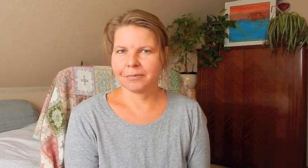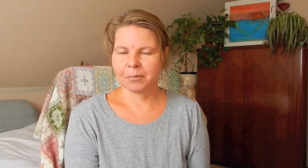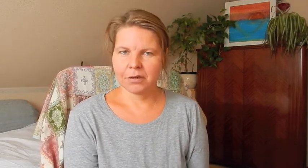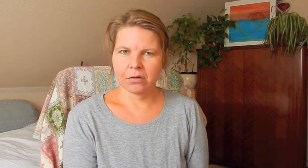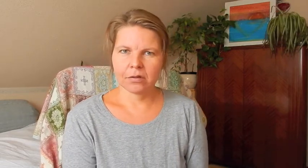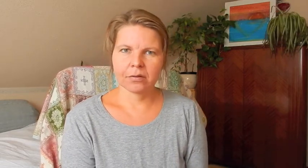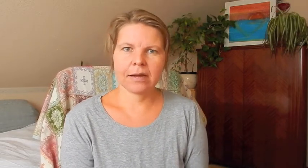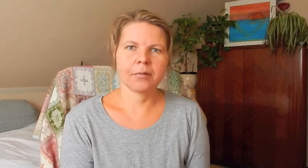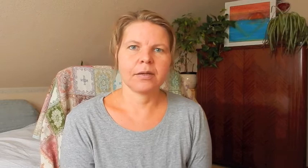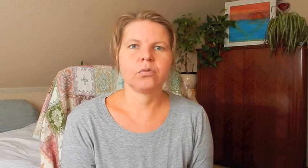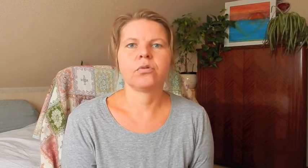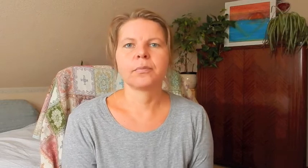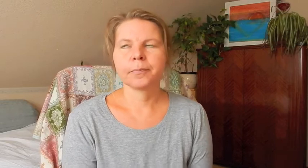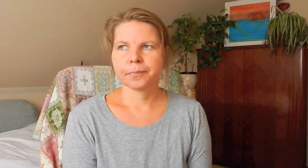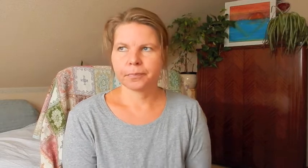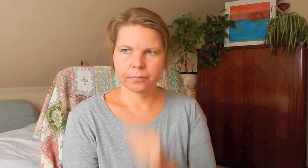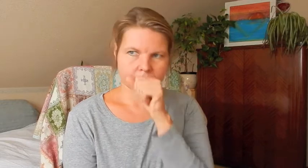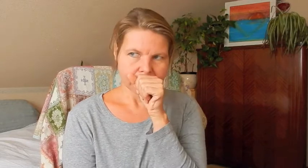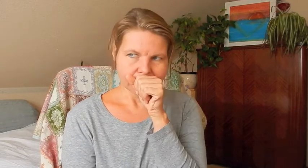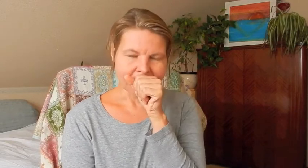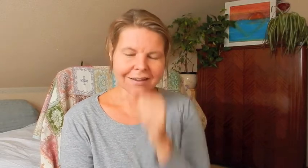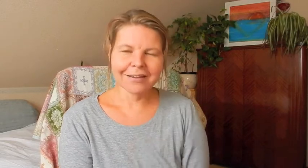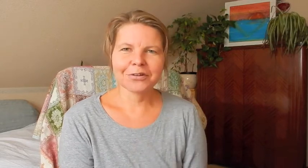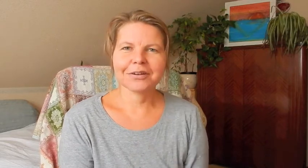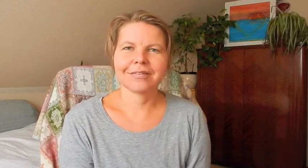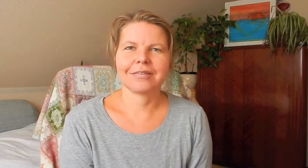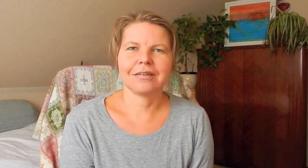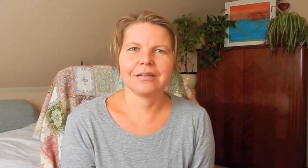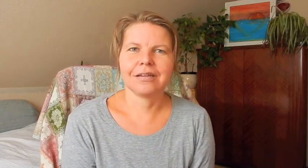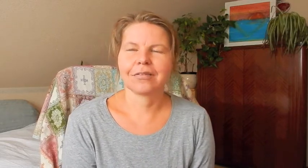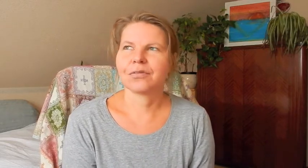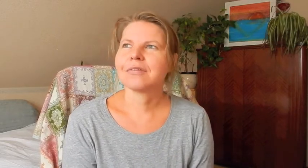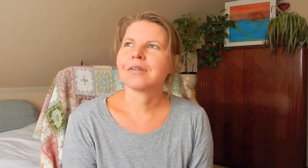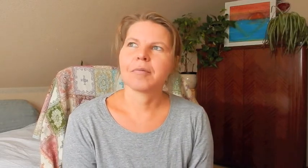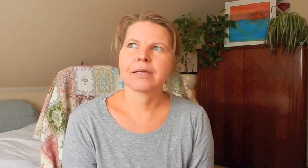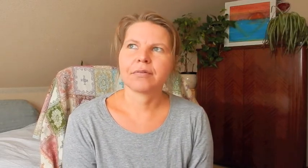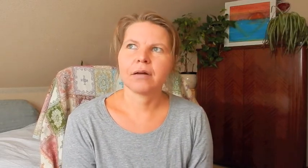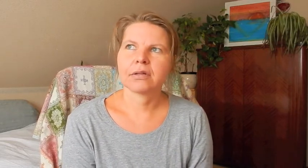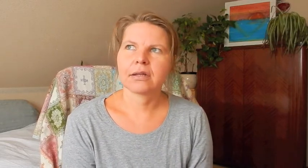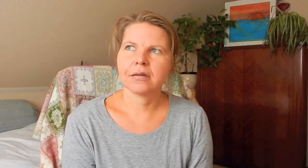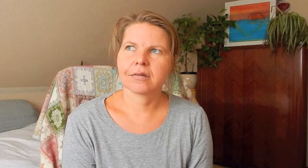Ich bin ja noch nicht so lange bei YouTube, daher könnt ihr das nicht so wissen, aber ich war wirklich als